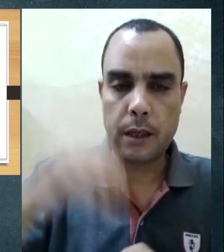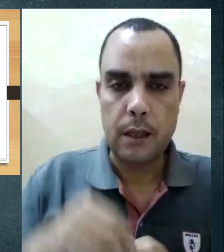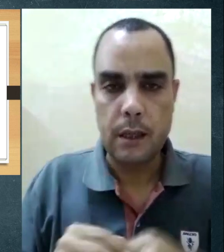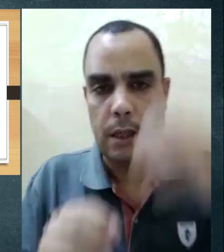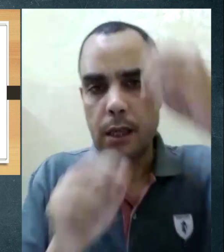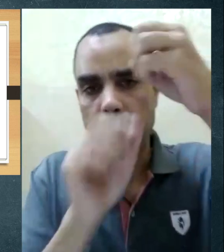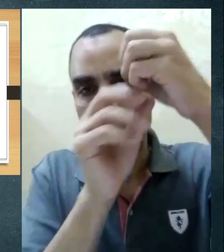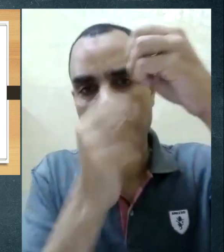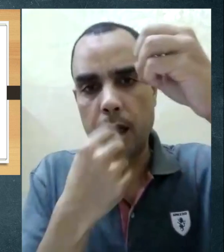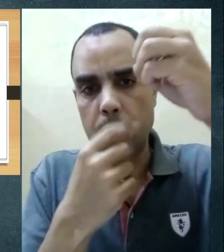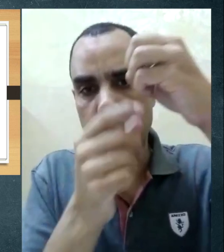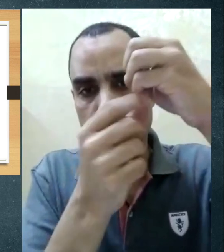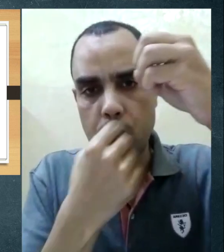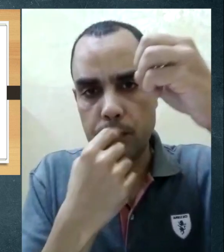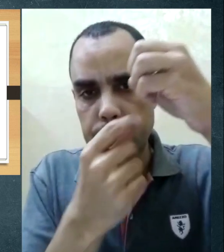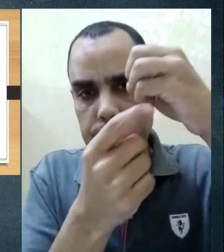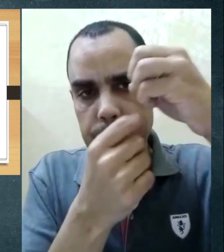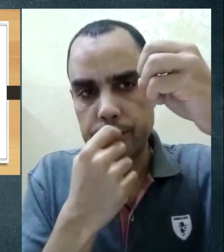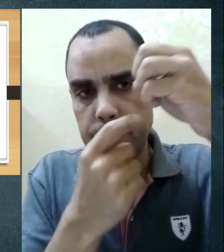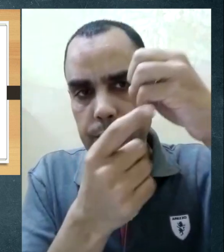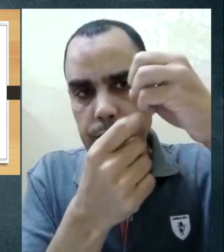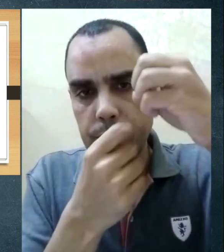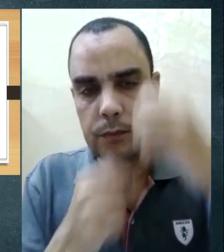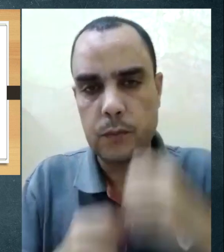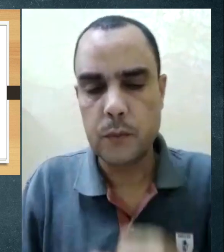تورق القروم،